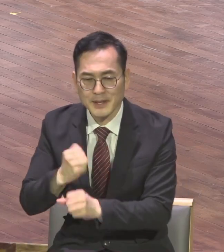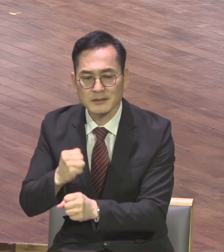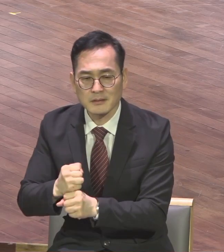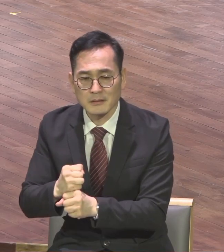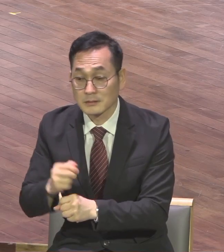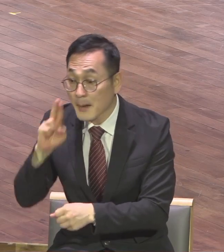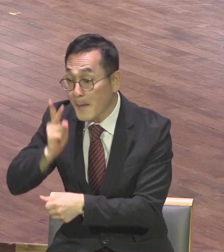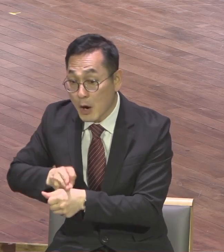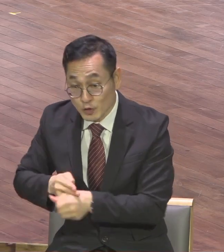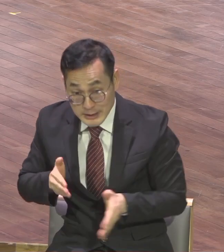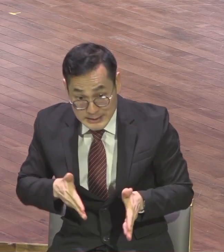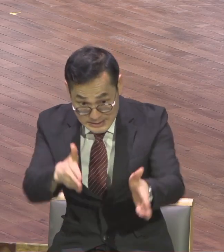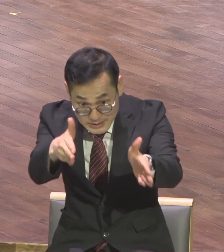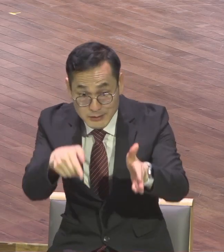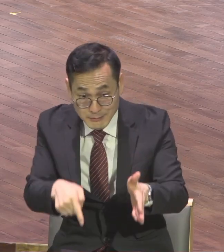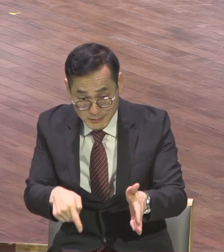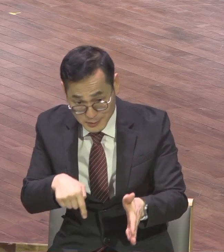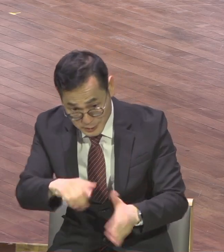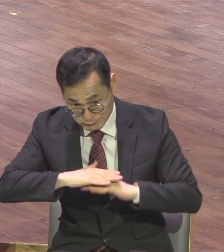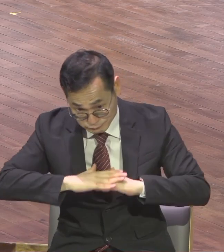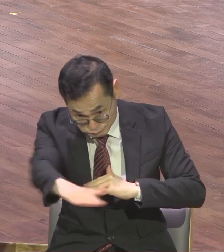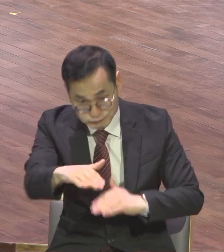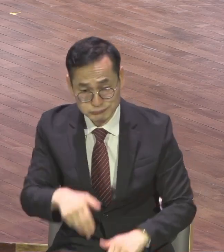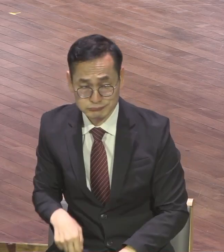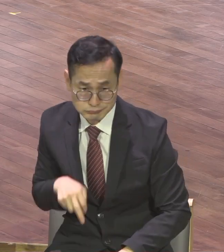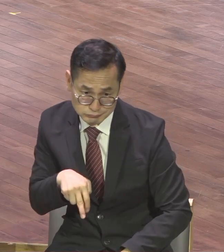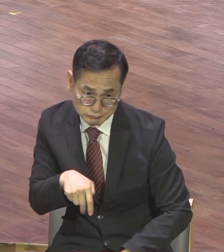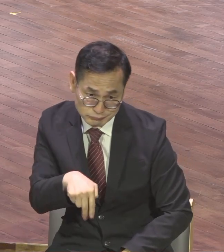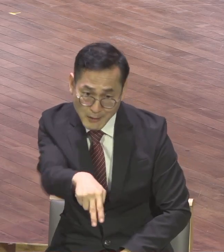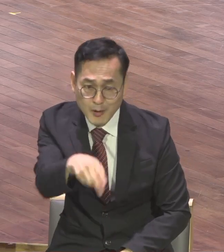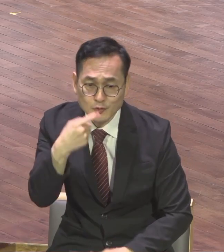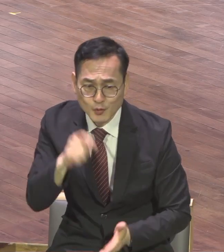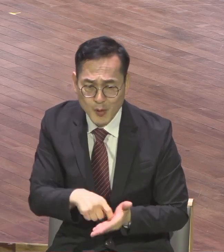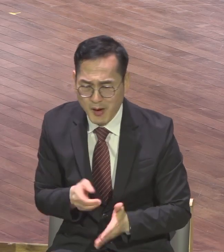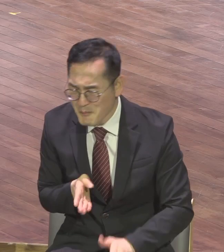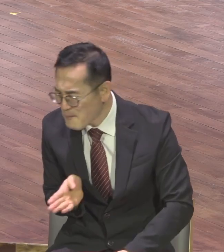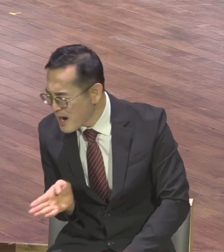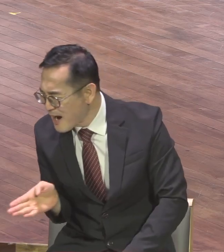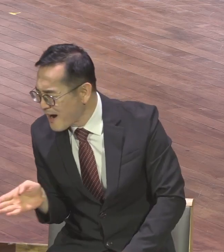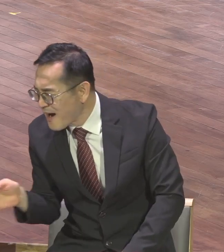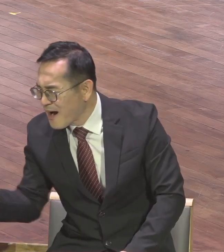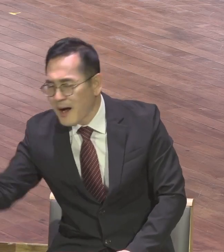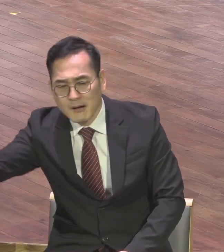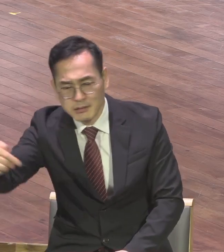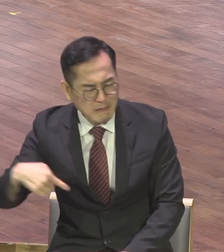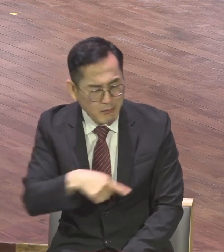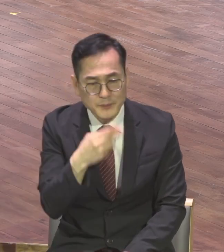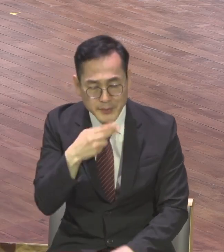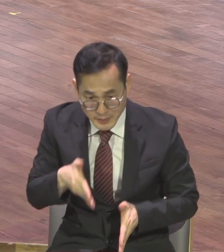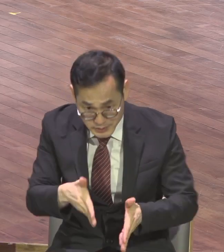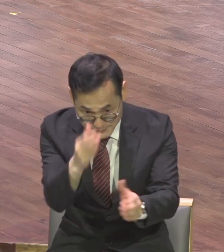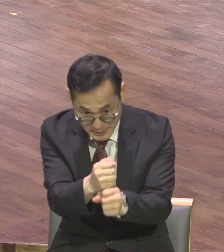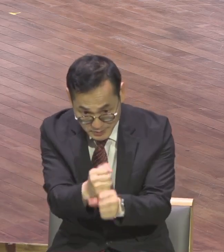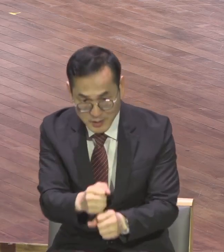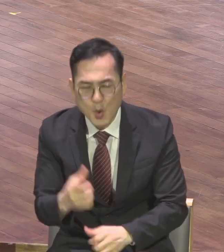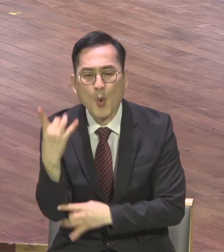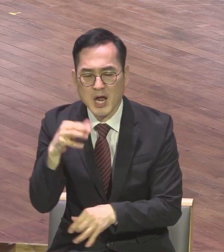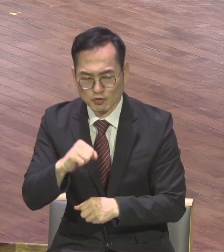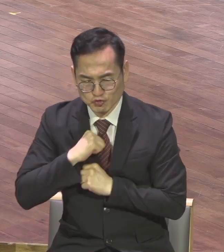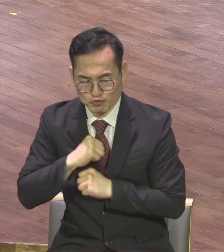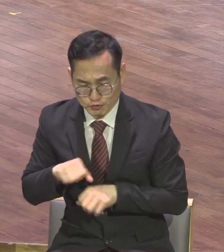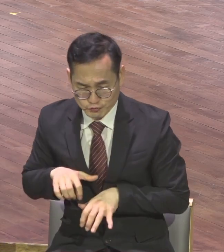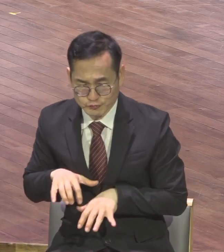따라서 선교 여행을 그렇게 간 것입니다. 로마 제국은 군사적 목적으로 길을